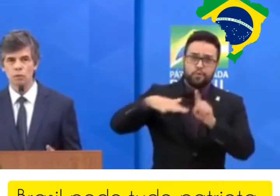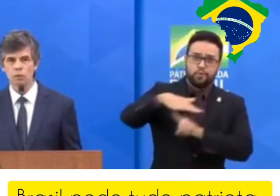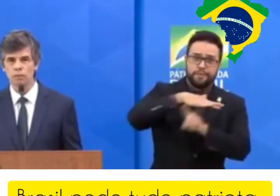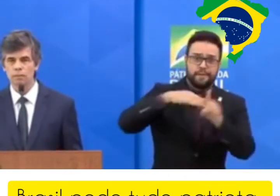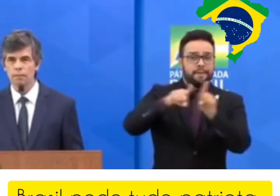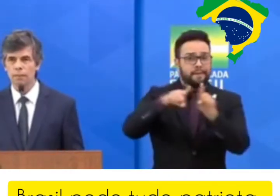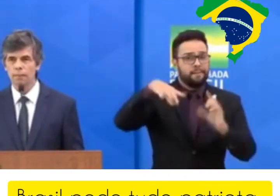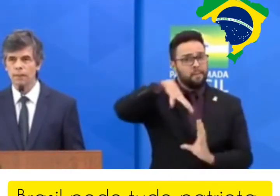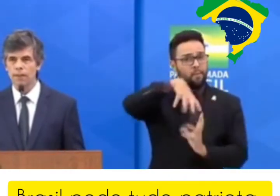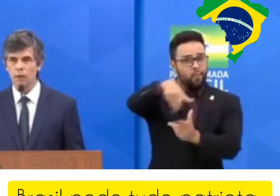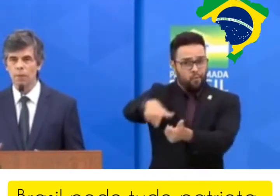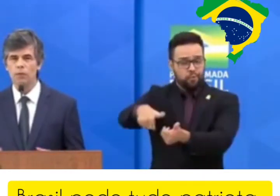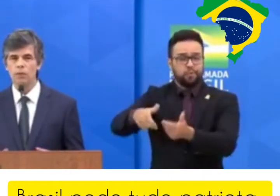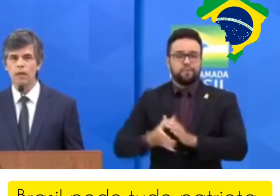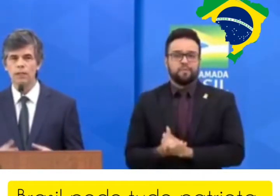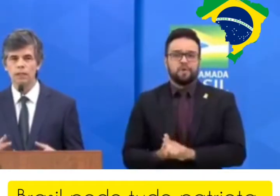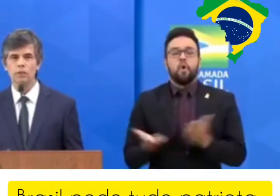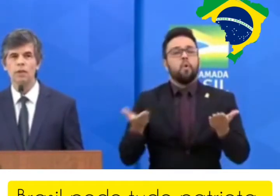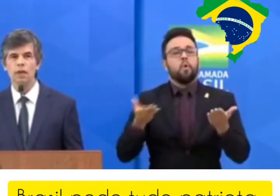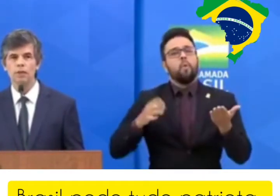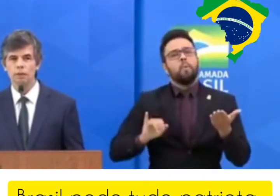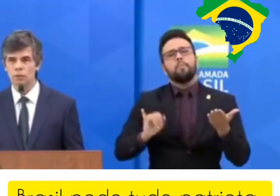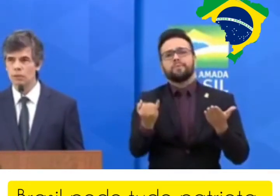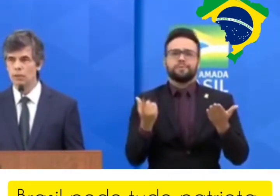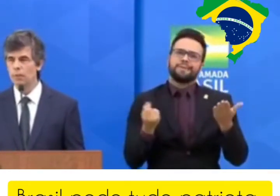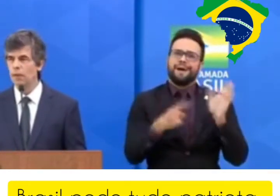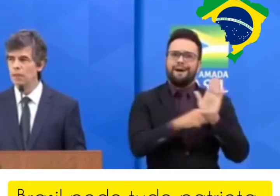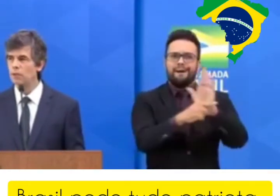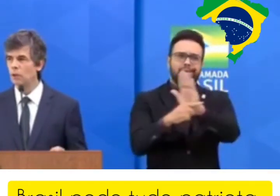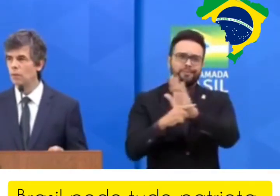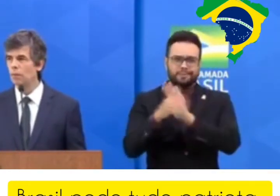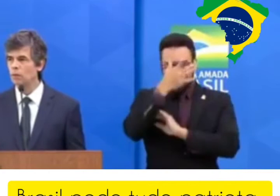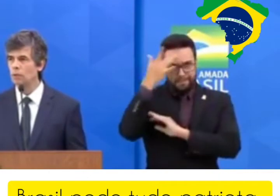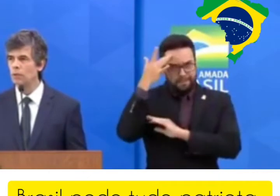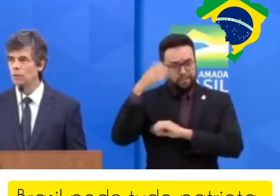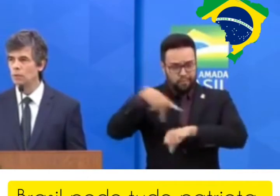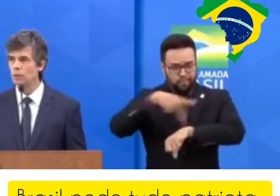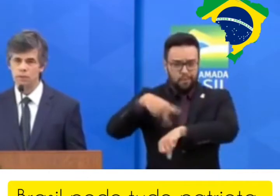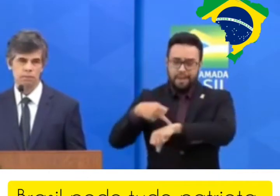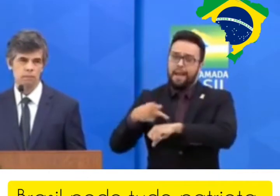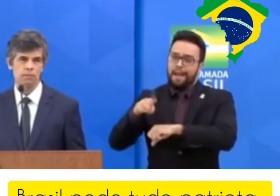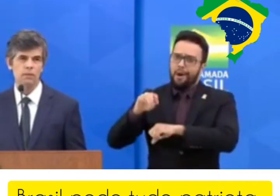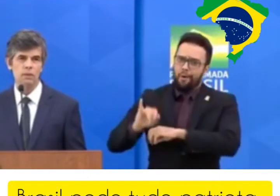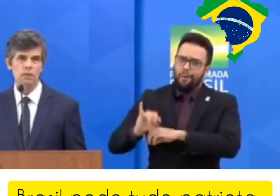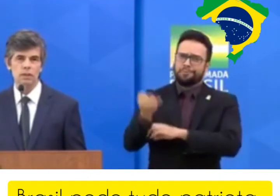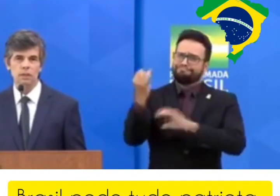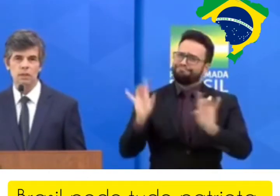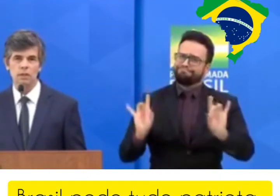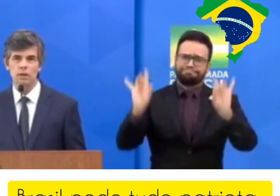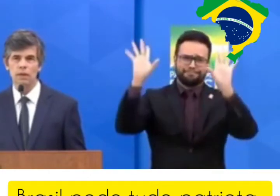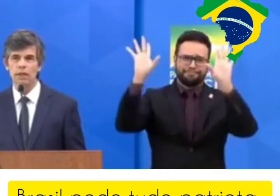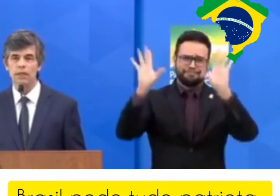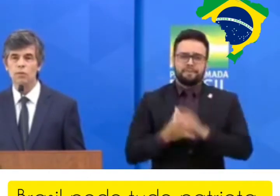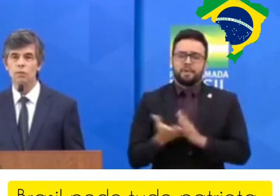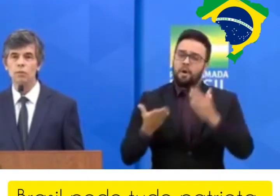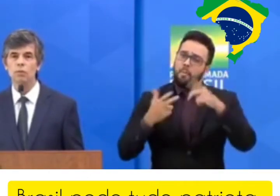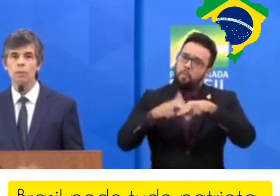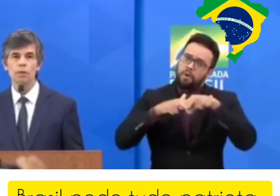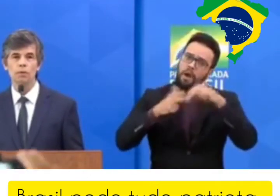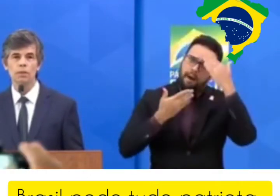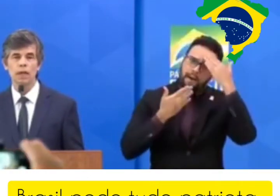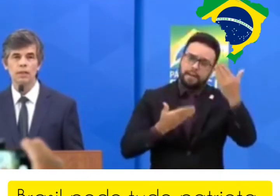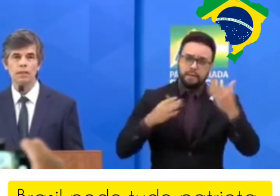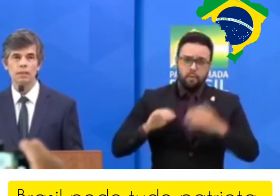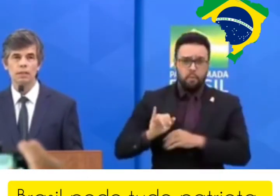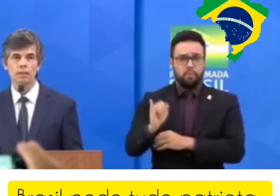o mundo, e ter a oportunidade de ajudar as pessoas desse país, isso é uma oportunidade única. Então eu agradeço muito